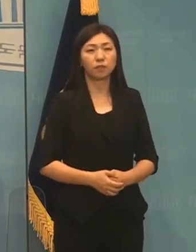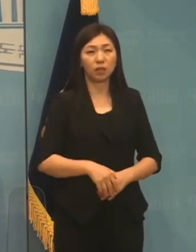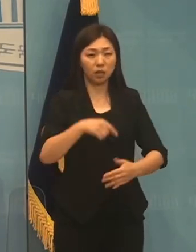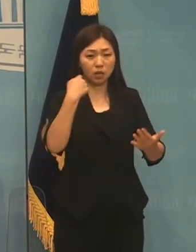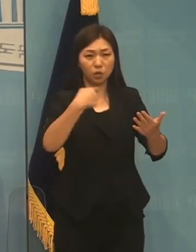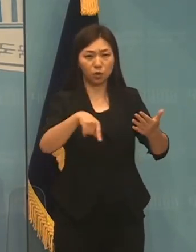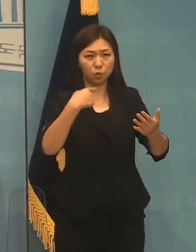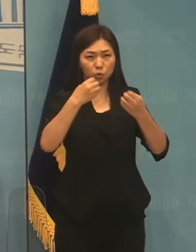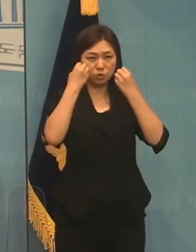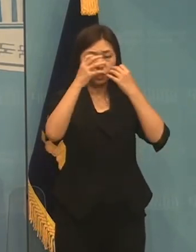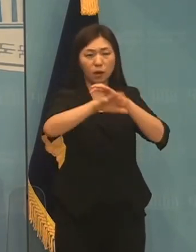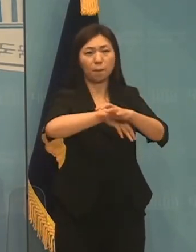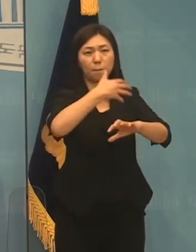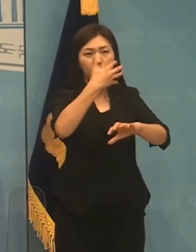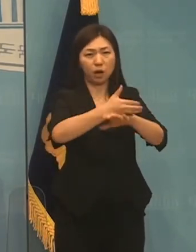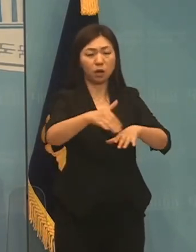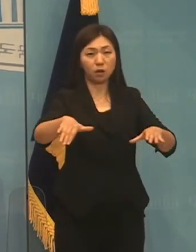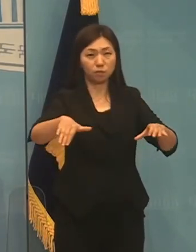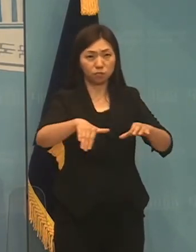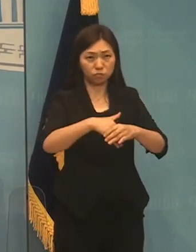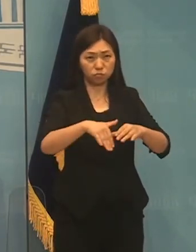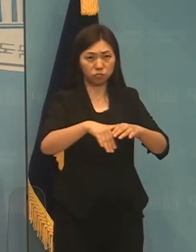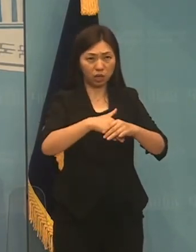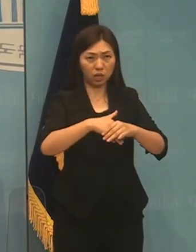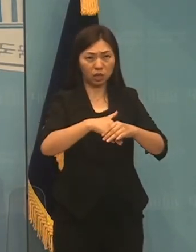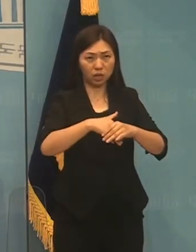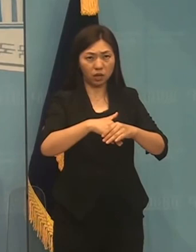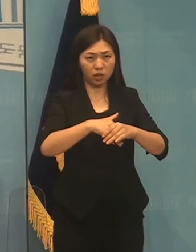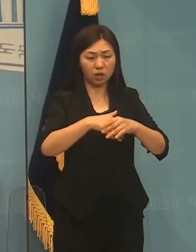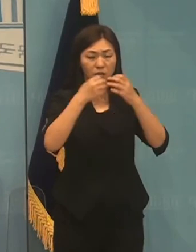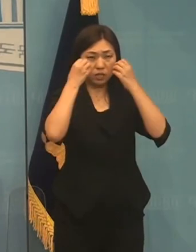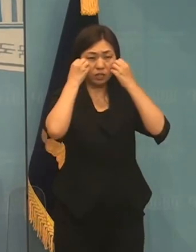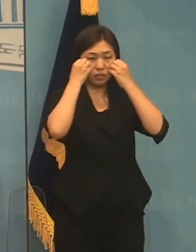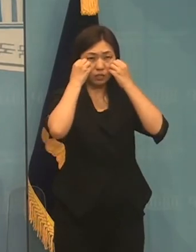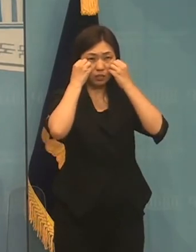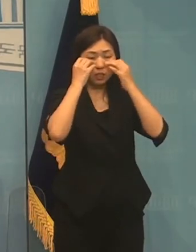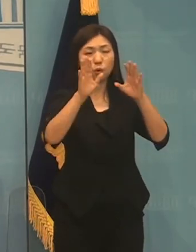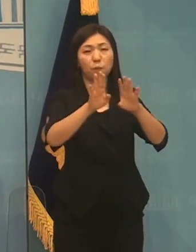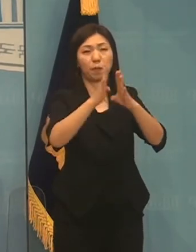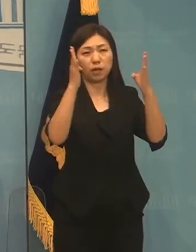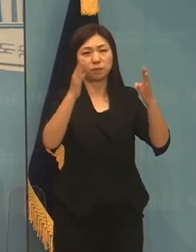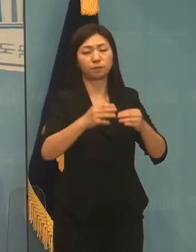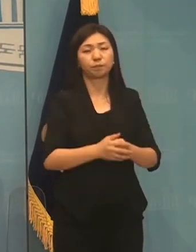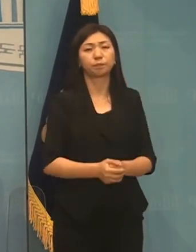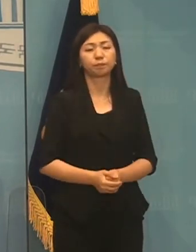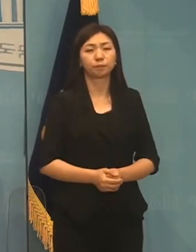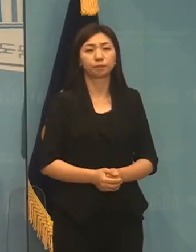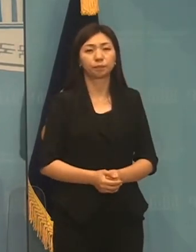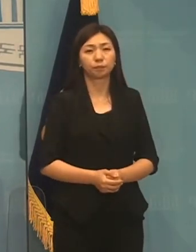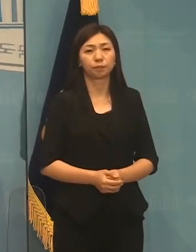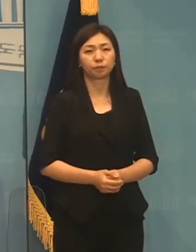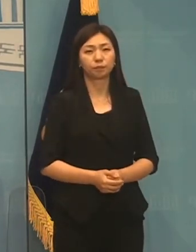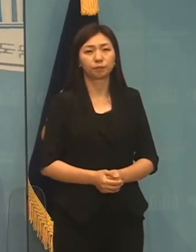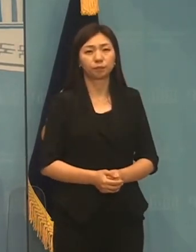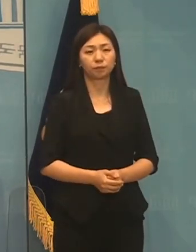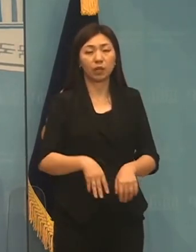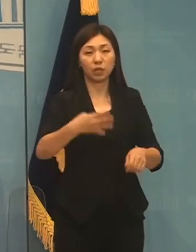교육을 혁신하고 문화를 창달시키겠습니다. 열네번째,